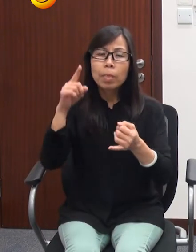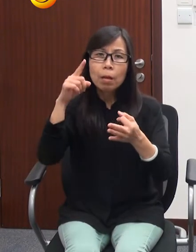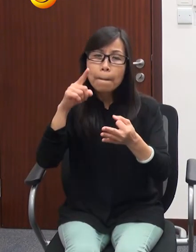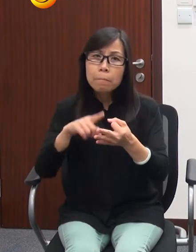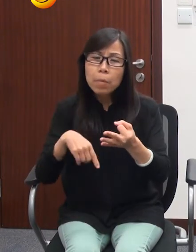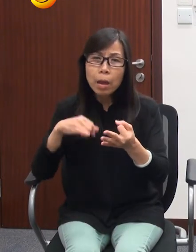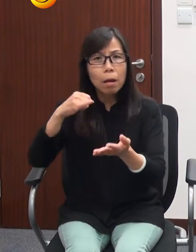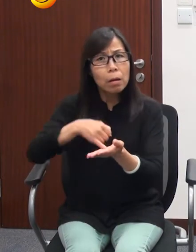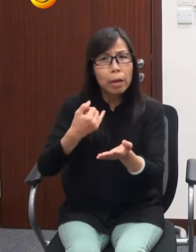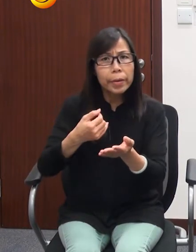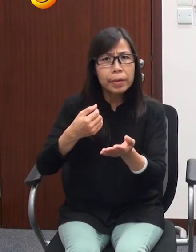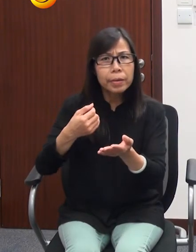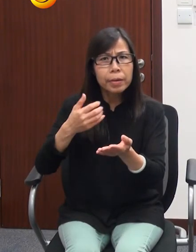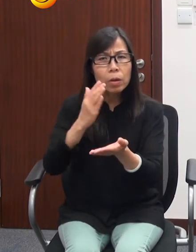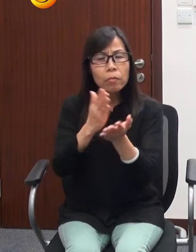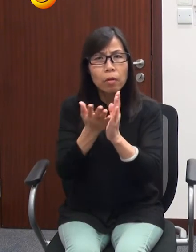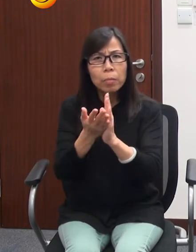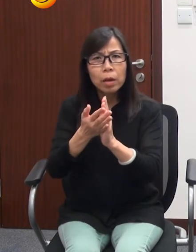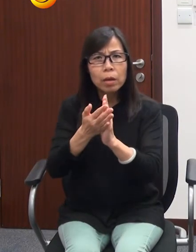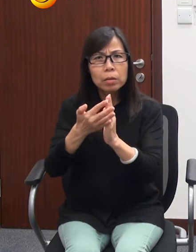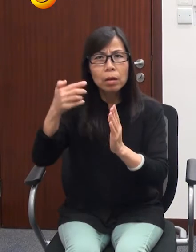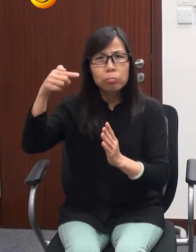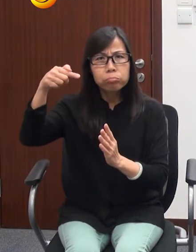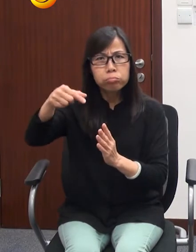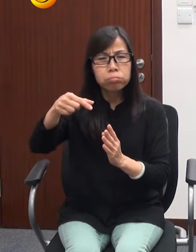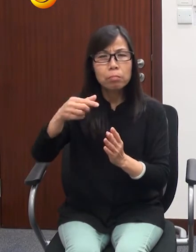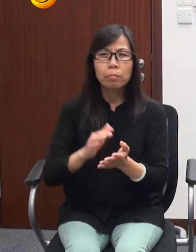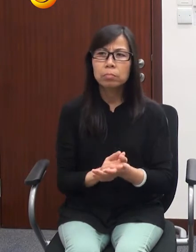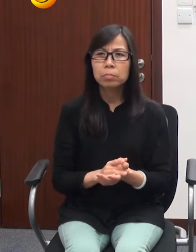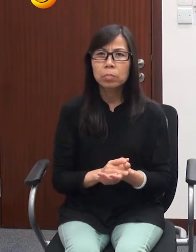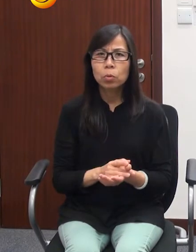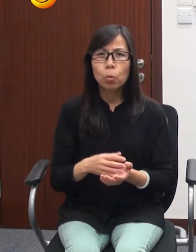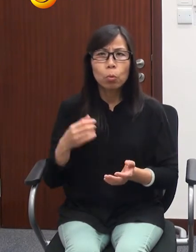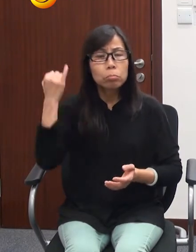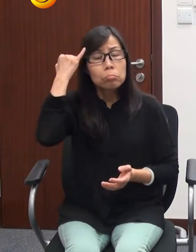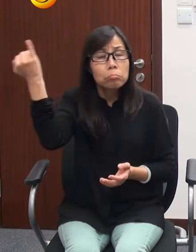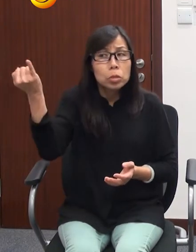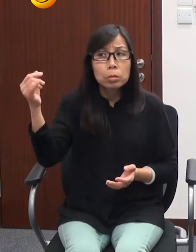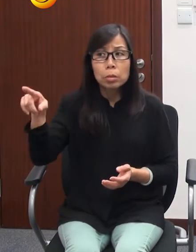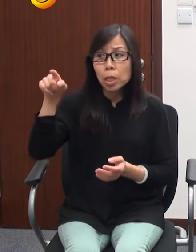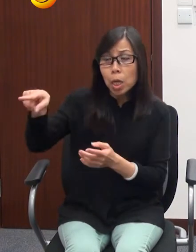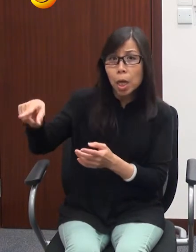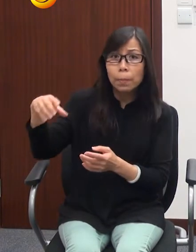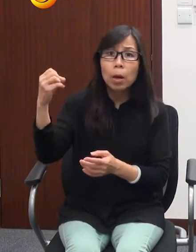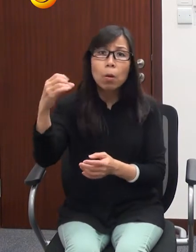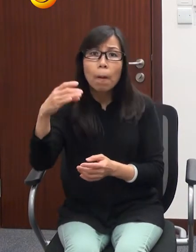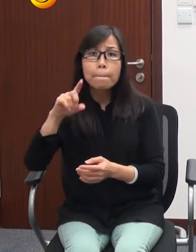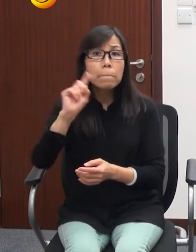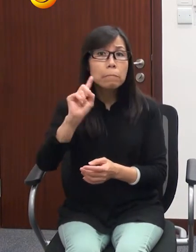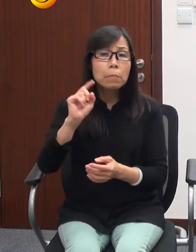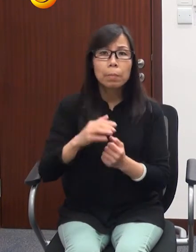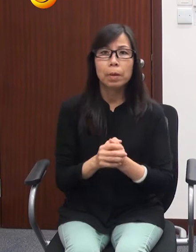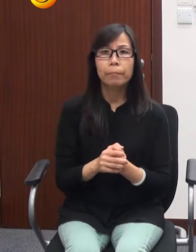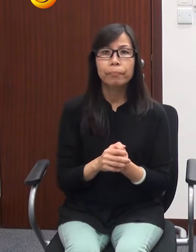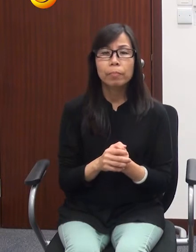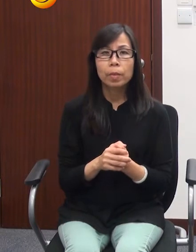在 他說什麼呢？其實他 我都不知道說什麼，就無端端就著昨天的事情，是 不是人們 hack 了他的網？ 可